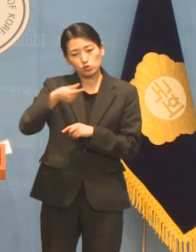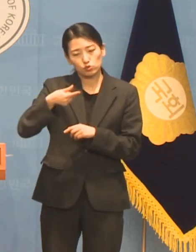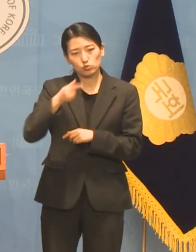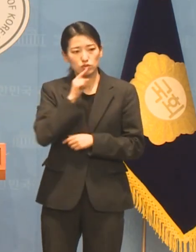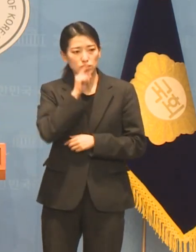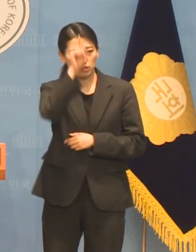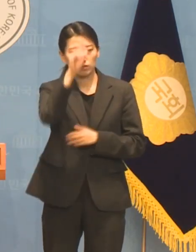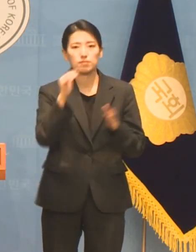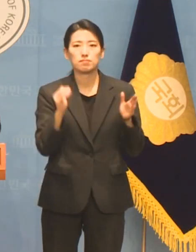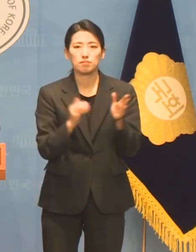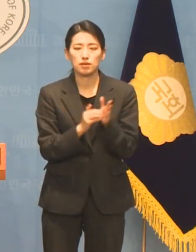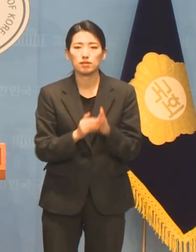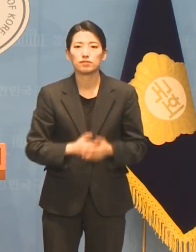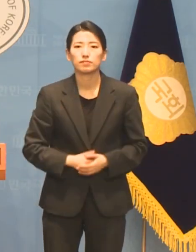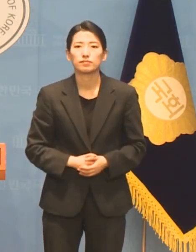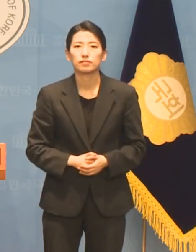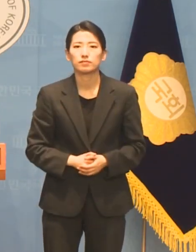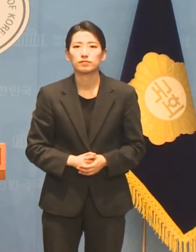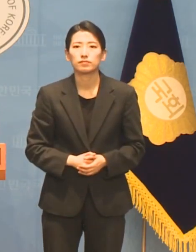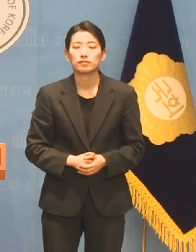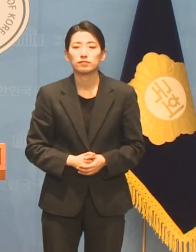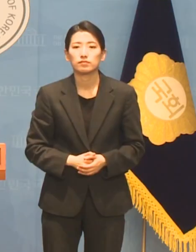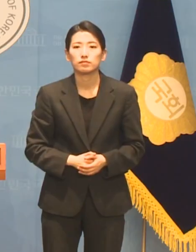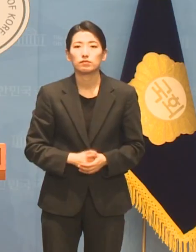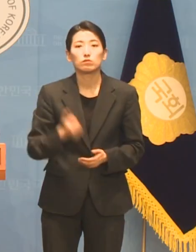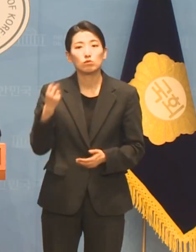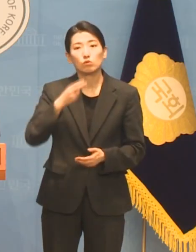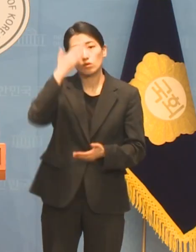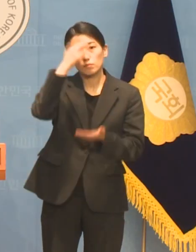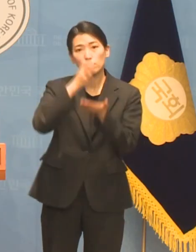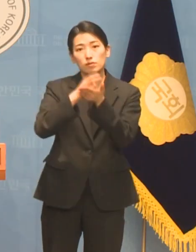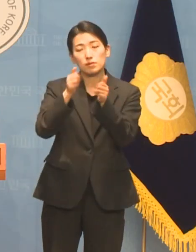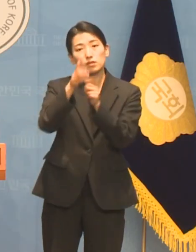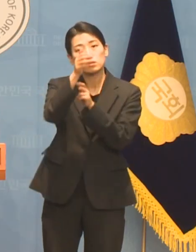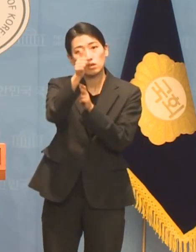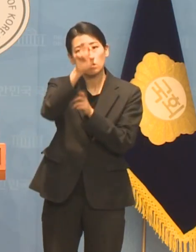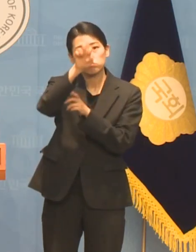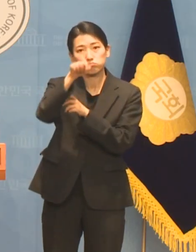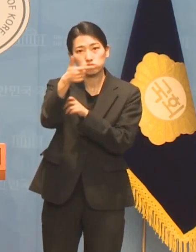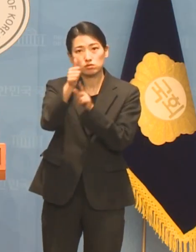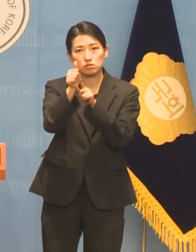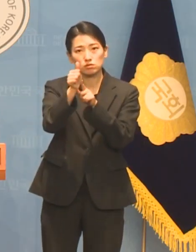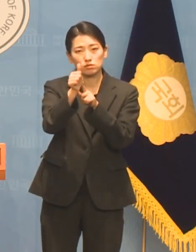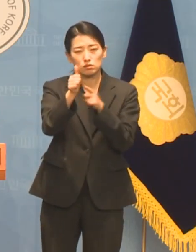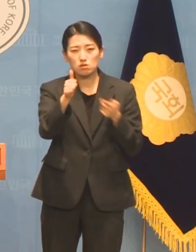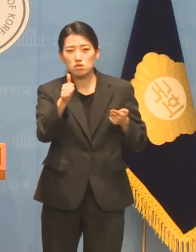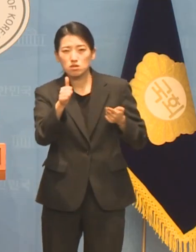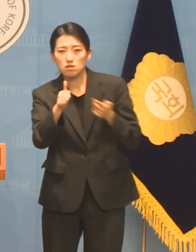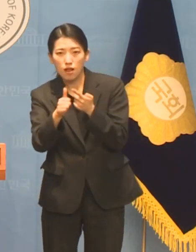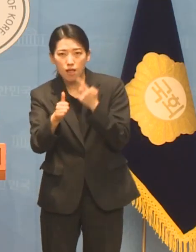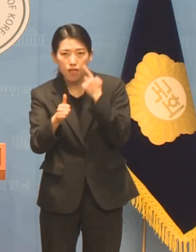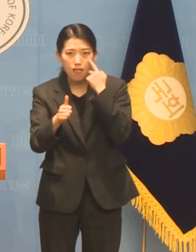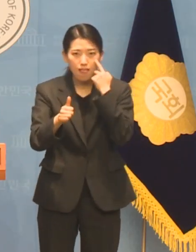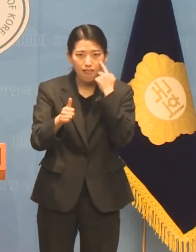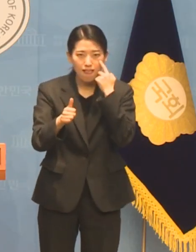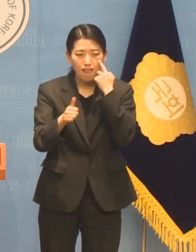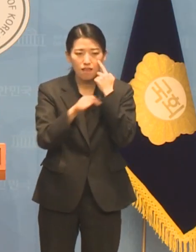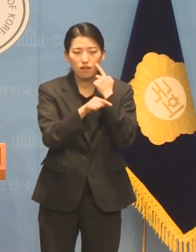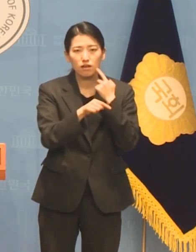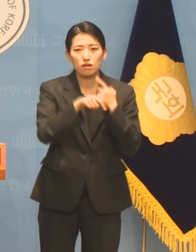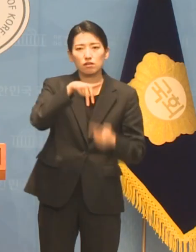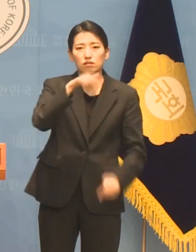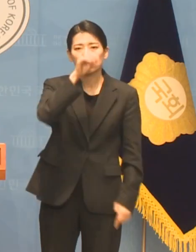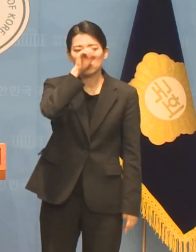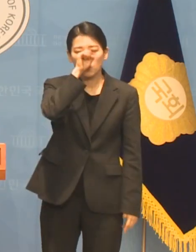밝힙니다. 또한 문영배 헌법재판소장에 대한 살해 협박 영상을 게시한 유튜브 채널 좋은 대한민국